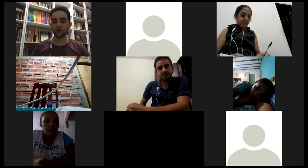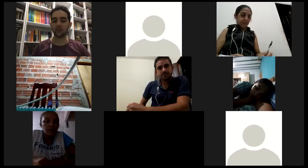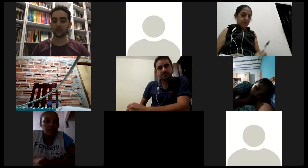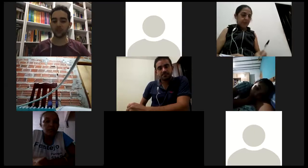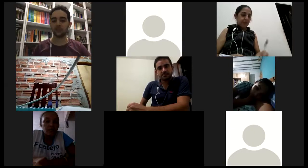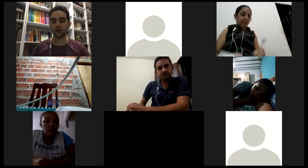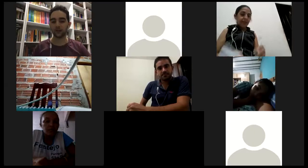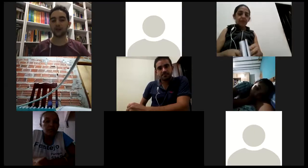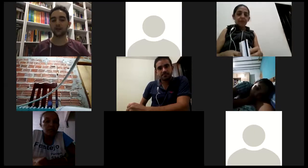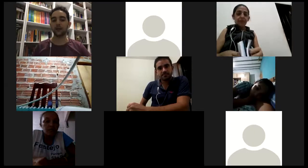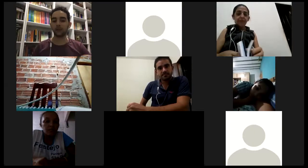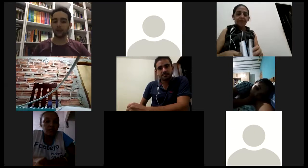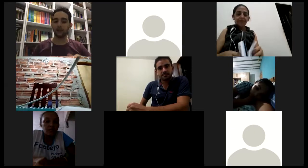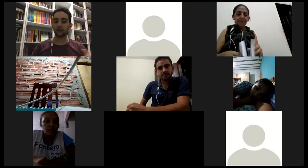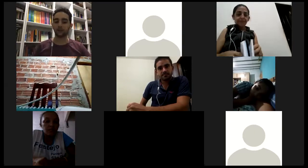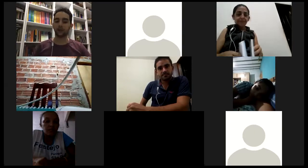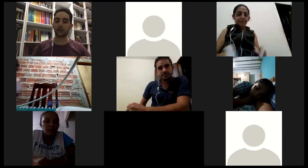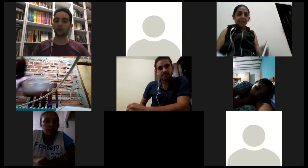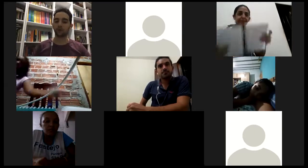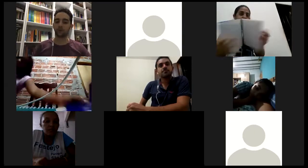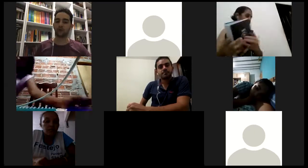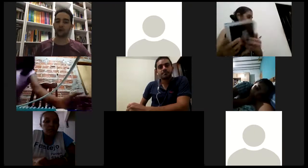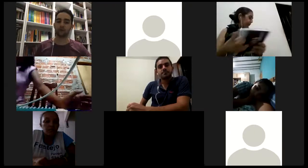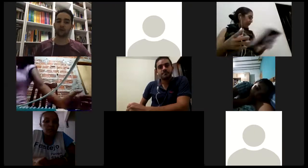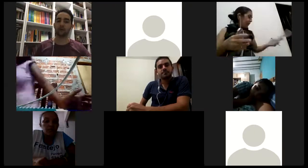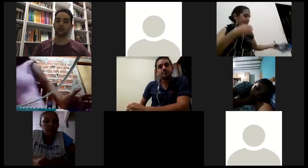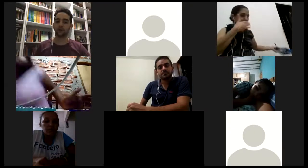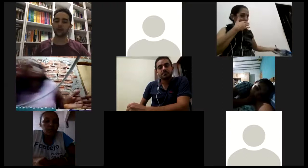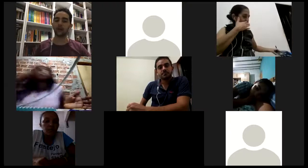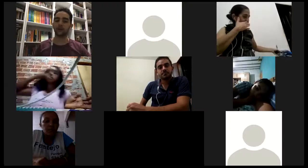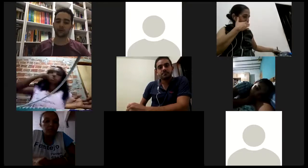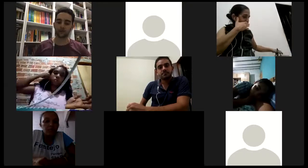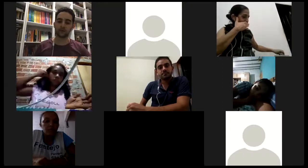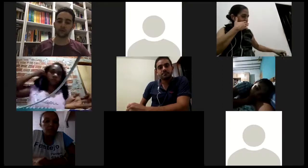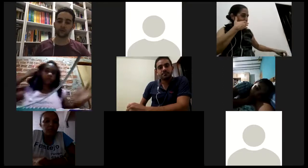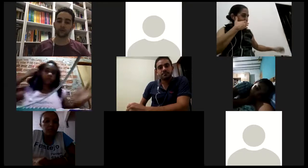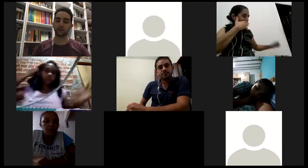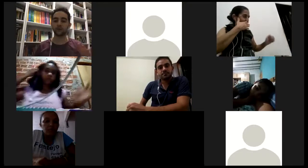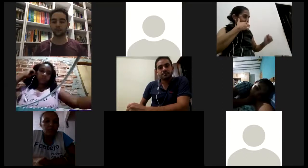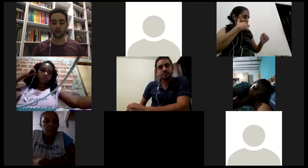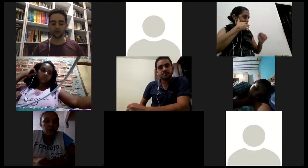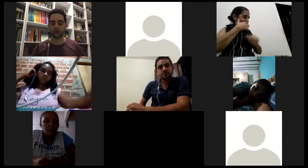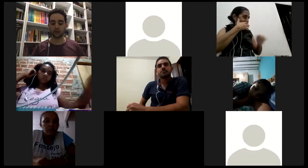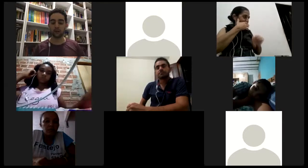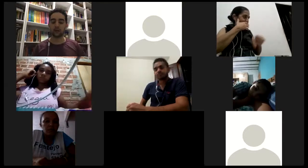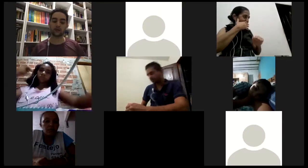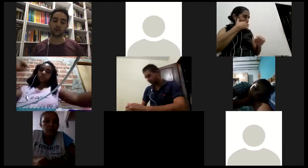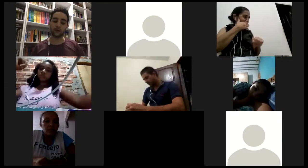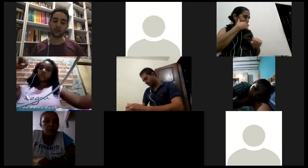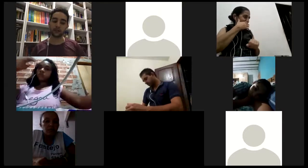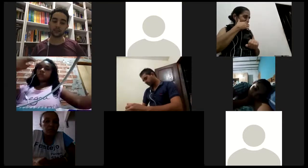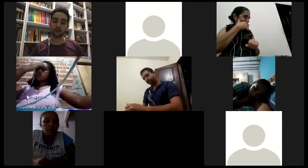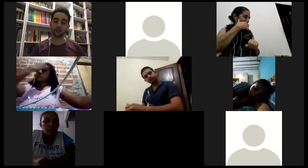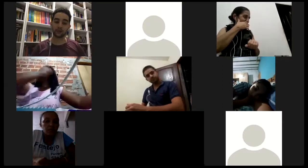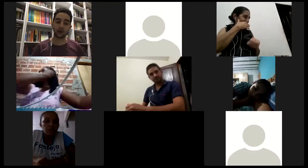alguns sinais têm diferença dependendo do tempo que tu fala. Se é no passado, se é no presente ou no futuro. Pode ser que essa